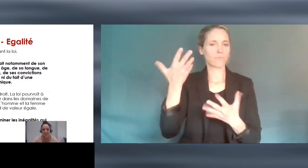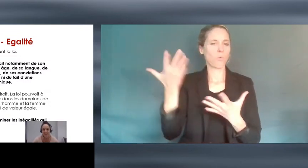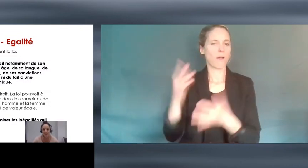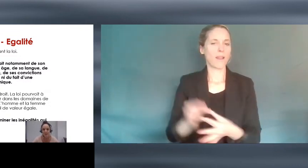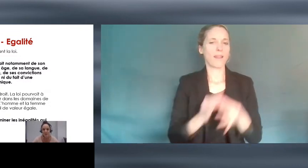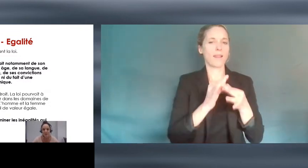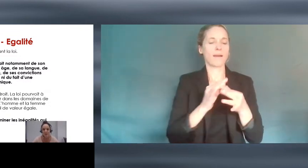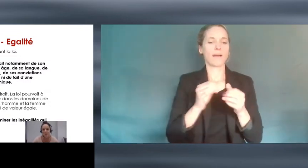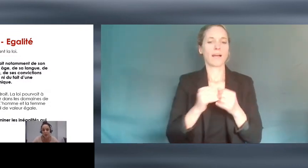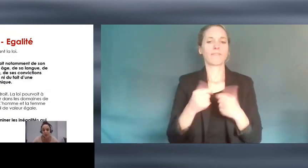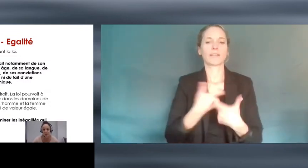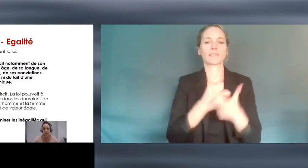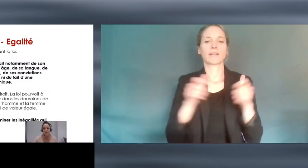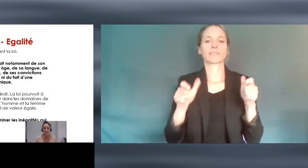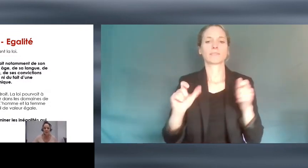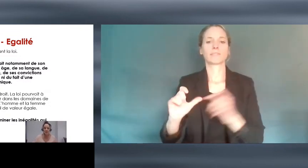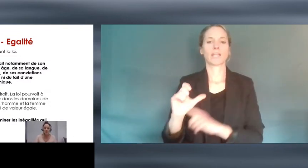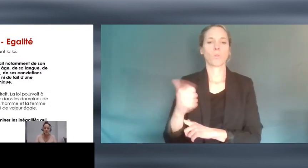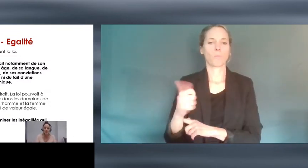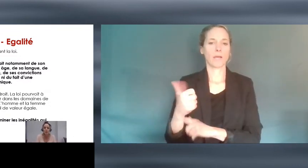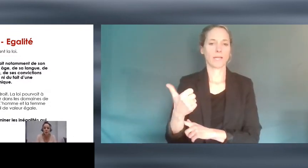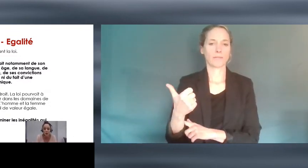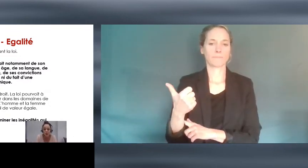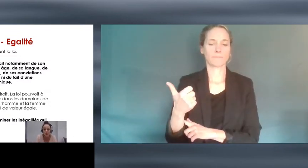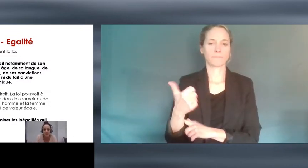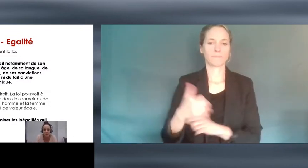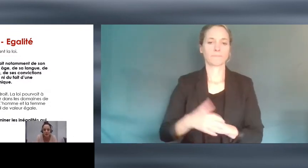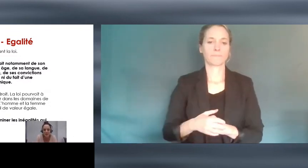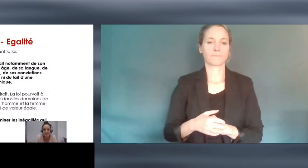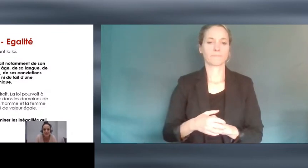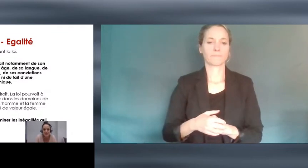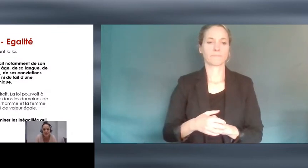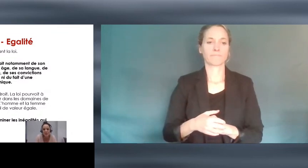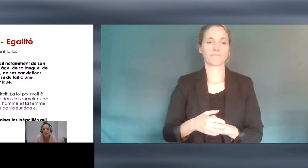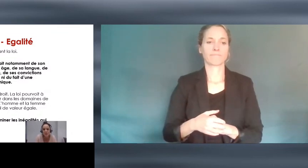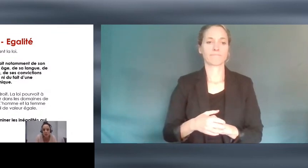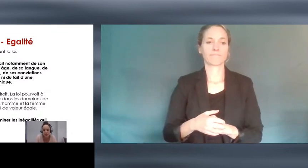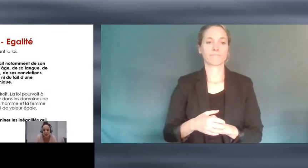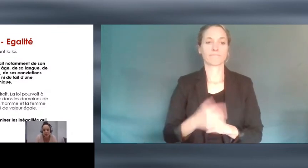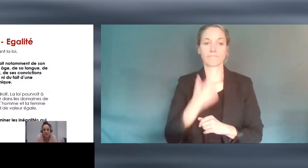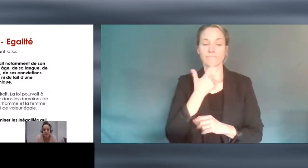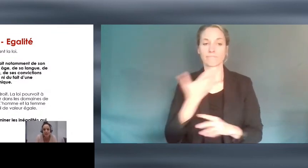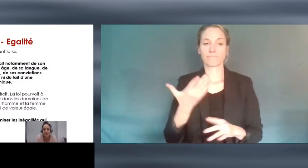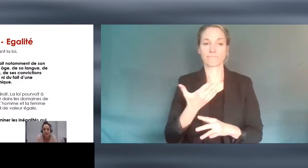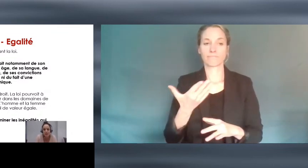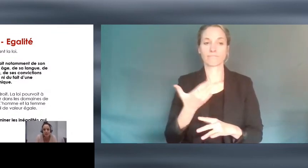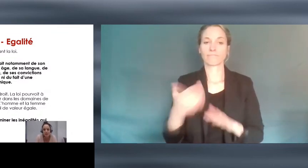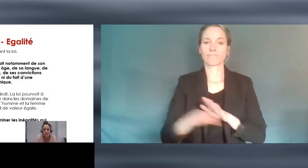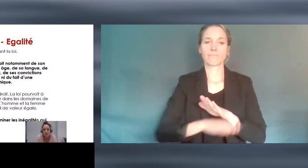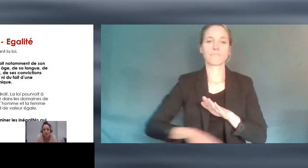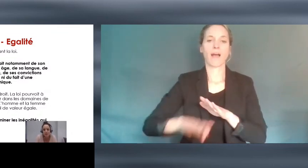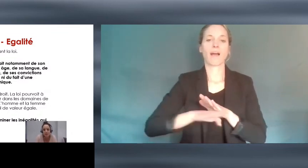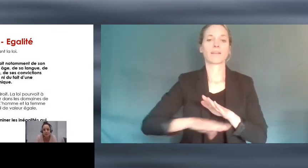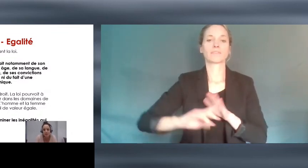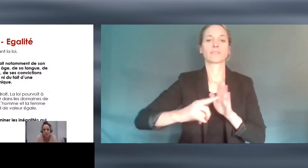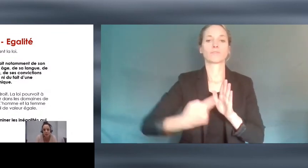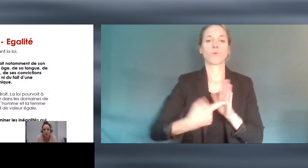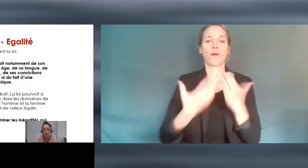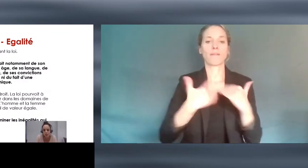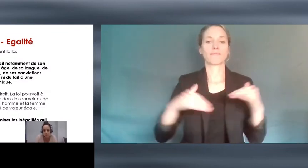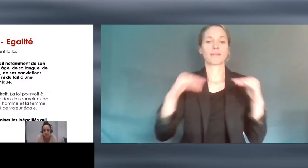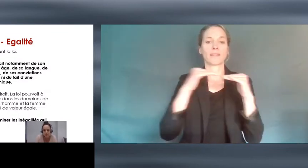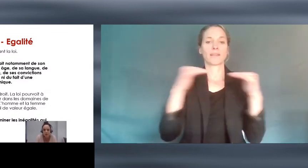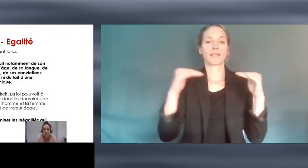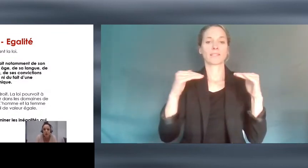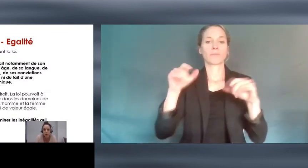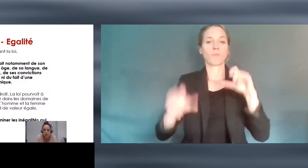e-accessibility? Mais en quelque sorte, c'est le cœur de notre droit de l'égalité des personnes en situation de handicap